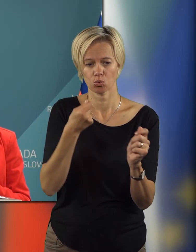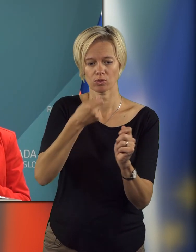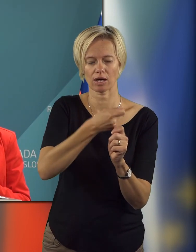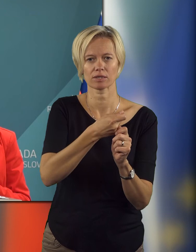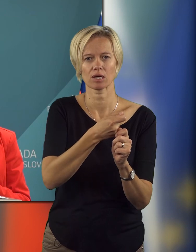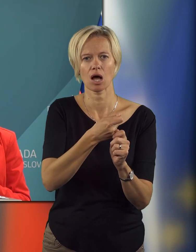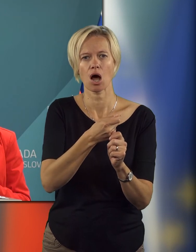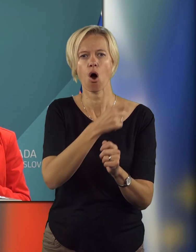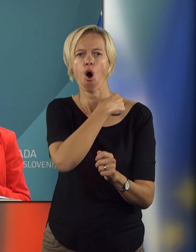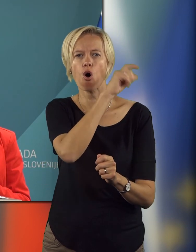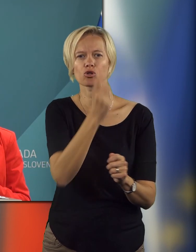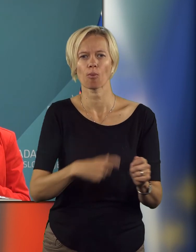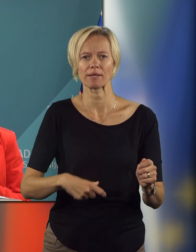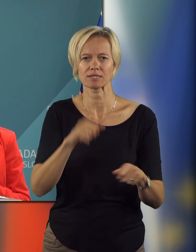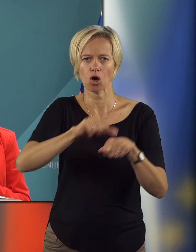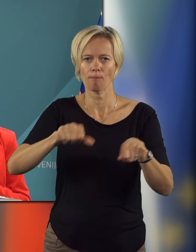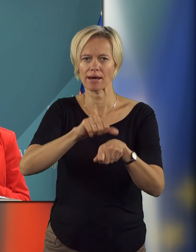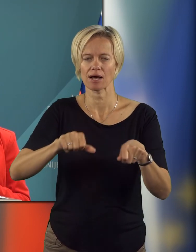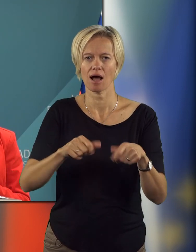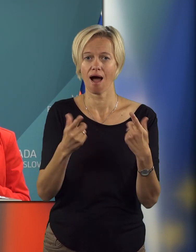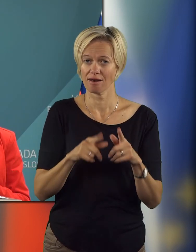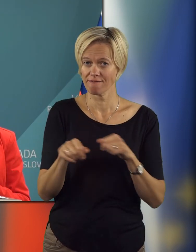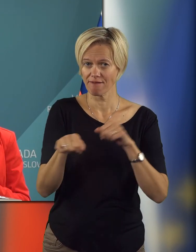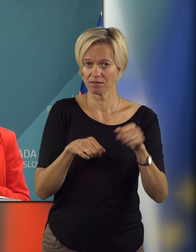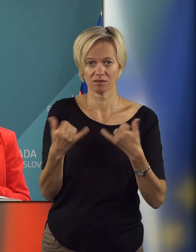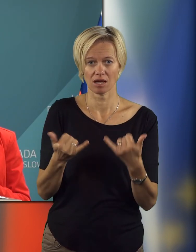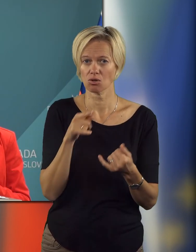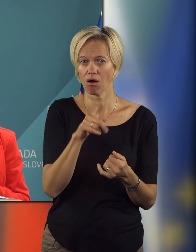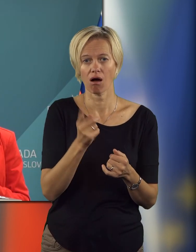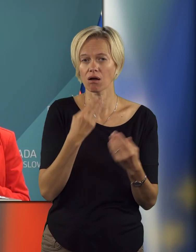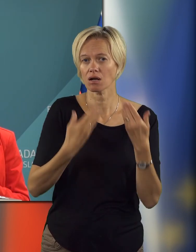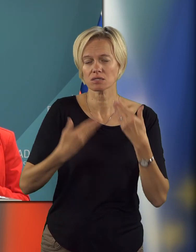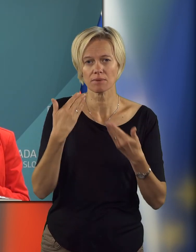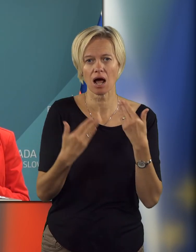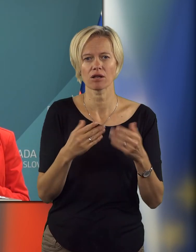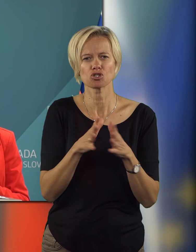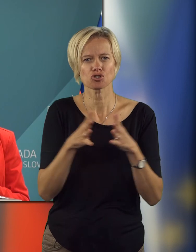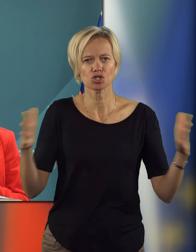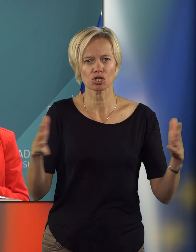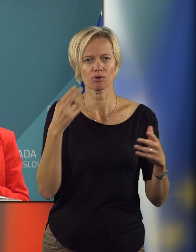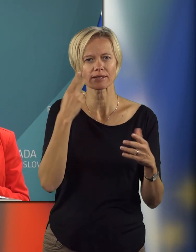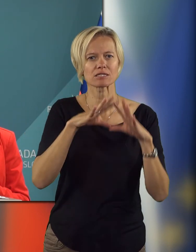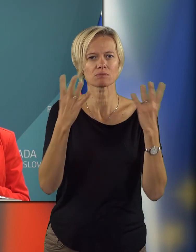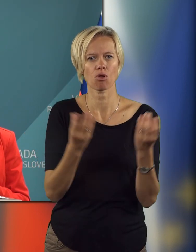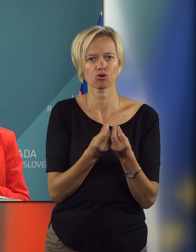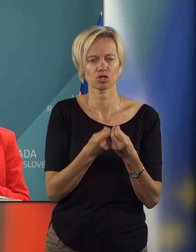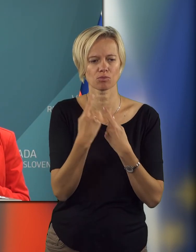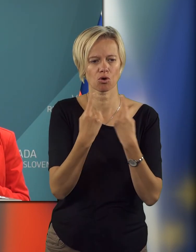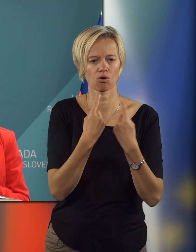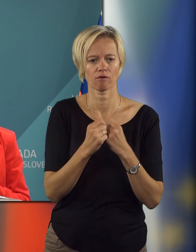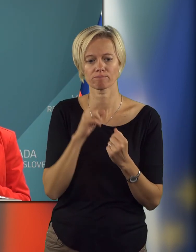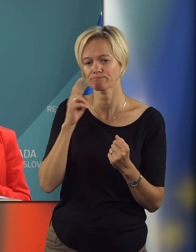o dodatnih ortopedskih operacijah, je vlada danes kaj o tem razpravljala, je sprejela tisto širitev v zvezi s splošnim